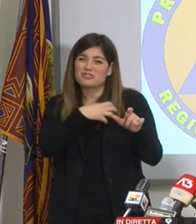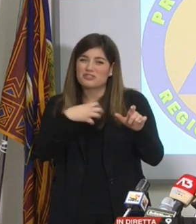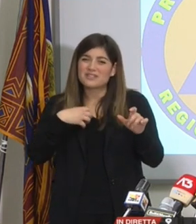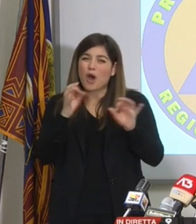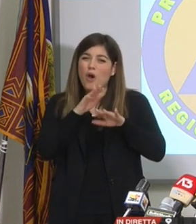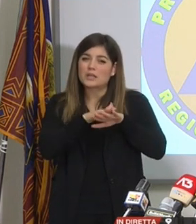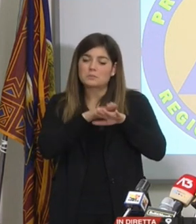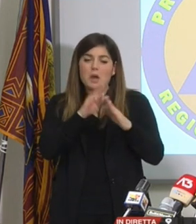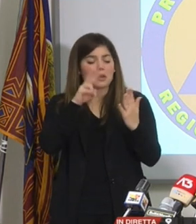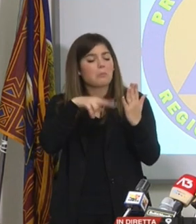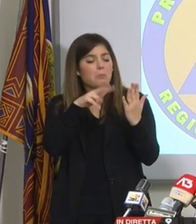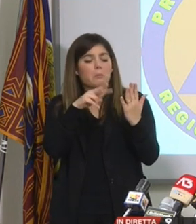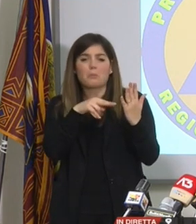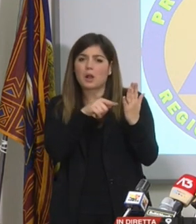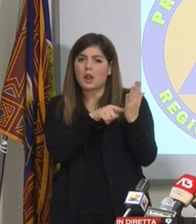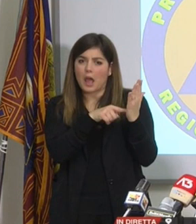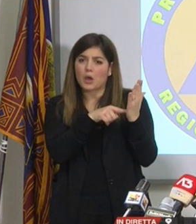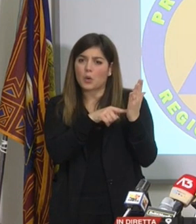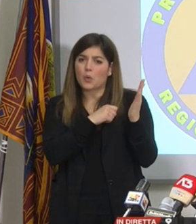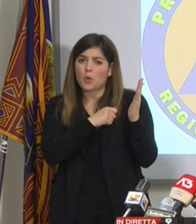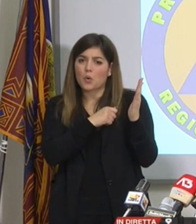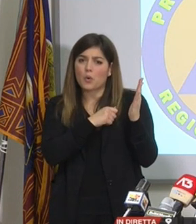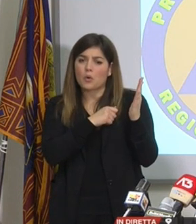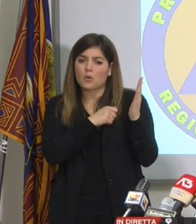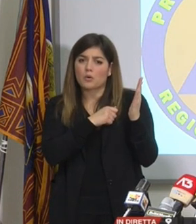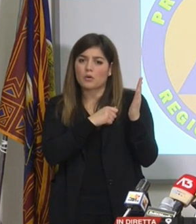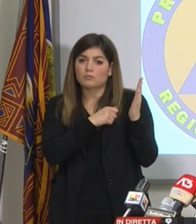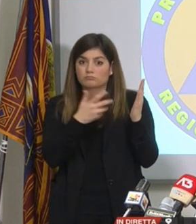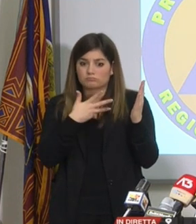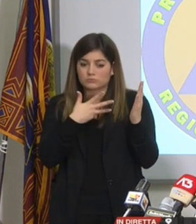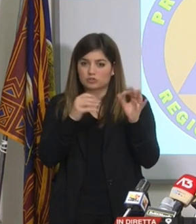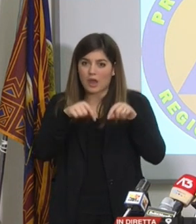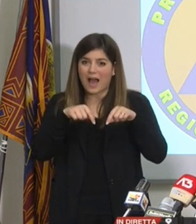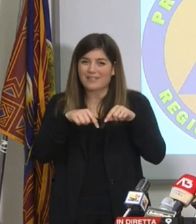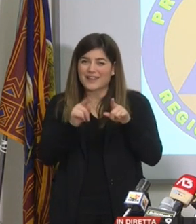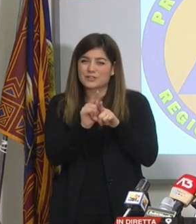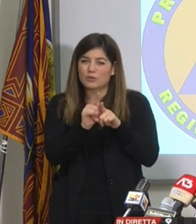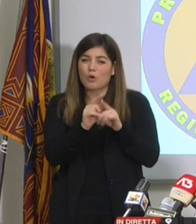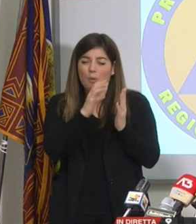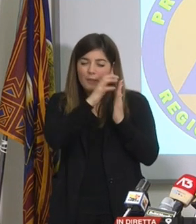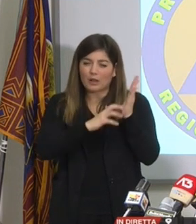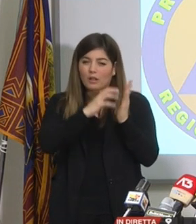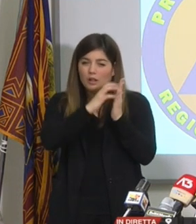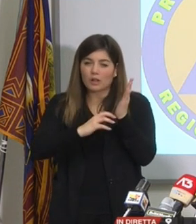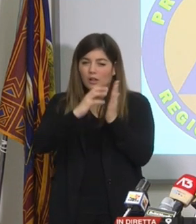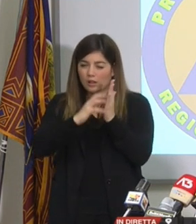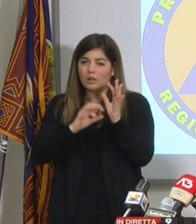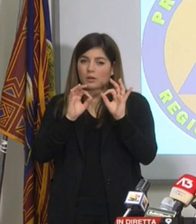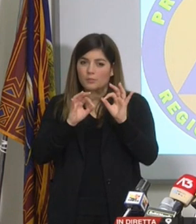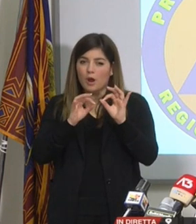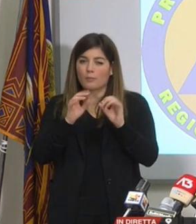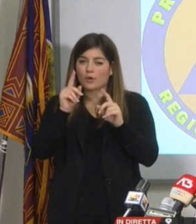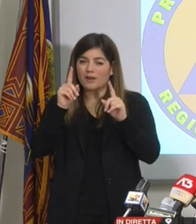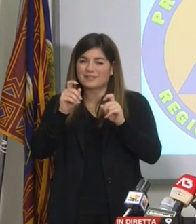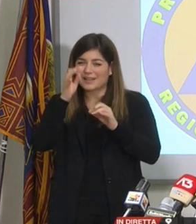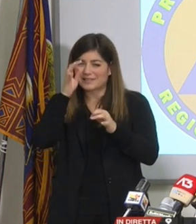da vendere, ce n'è tanta di letteratura scientifica sui tamponi rapidi, anche perché li trovi dappertutto. Paesi che